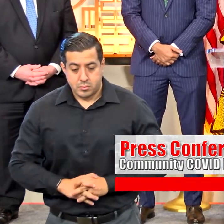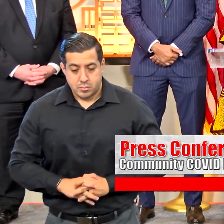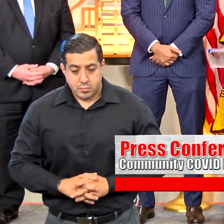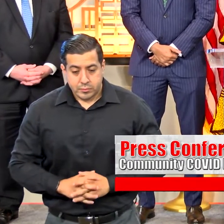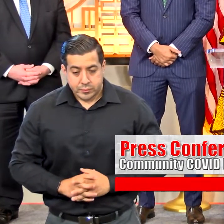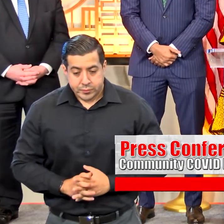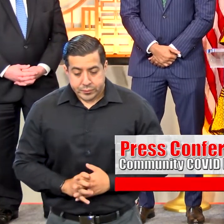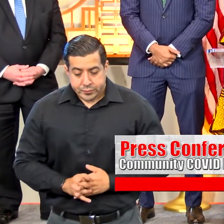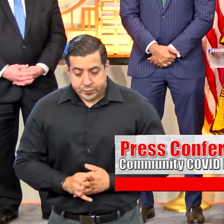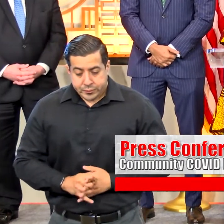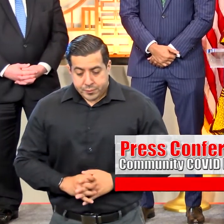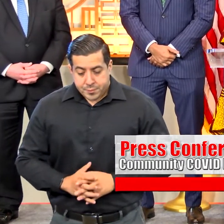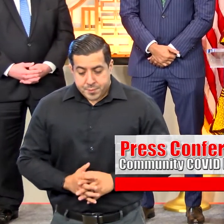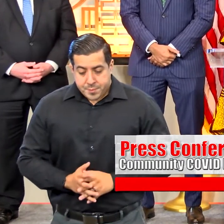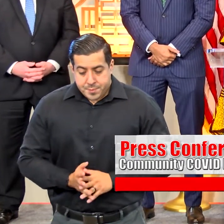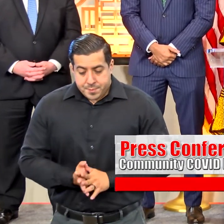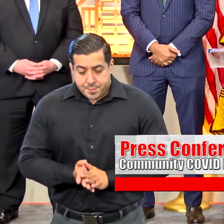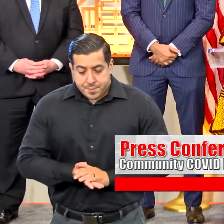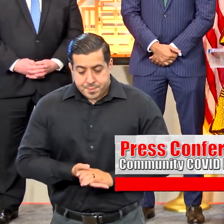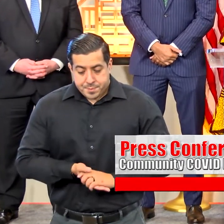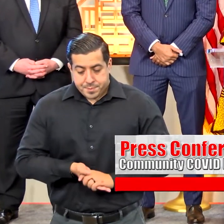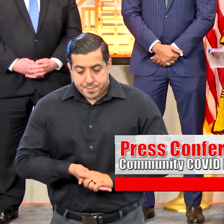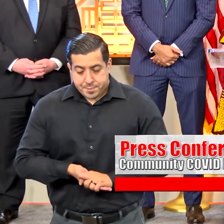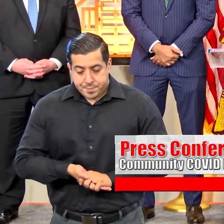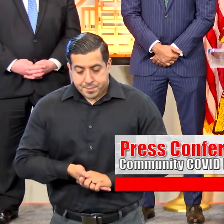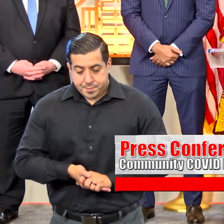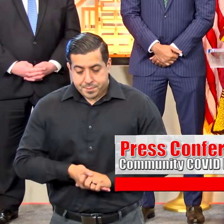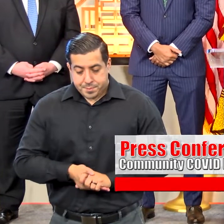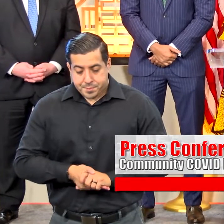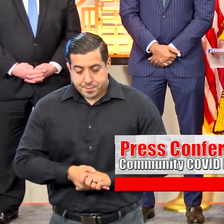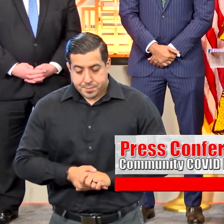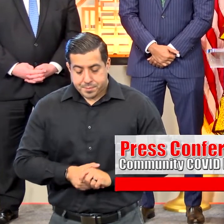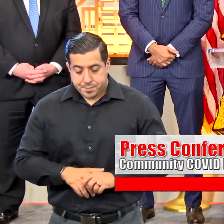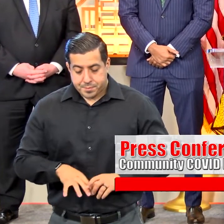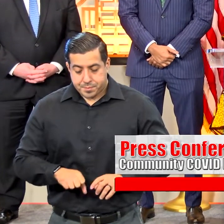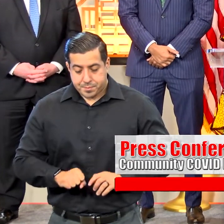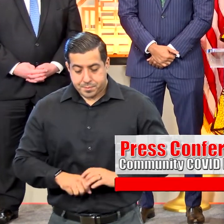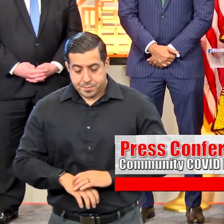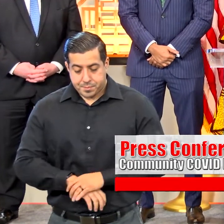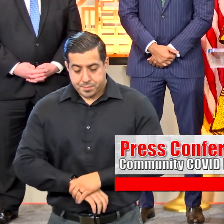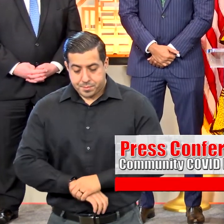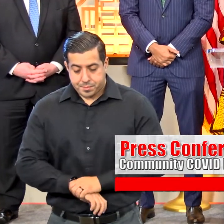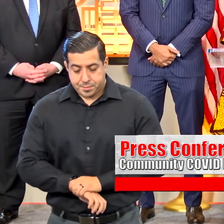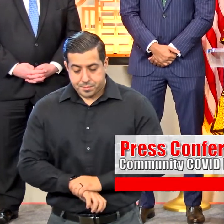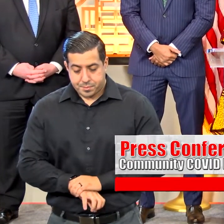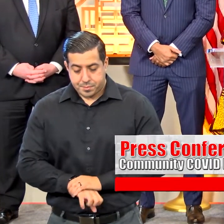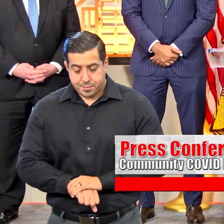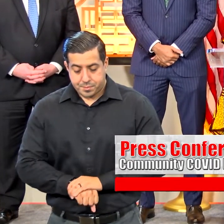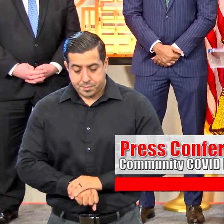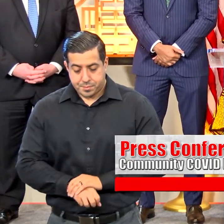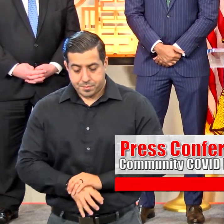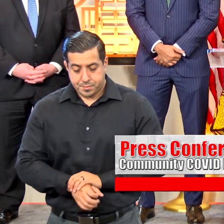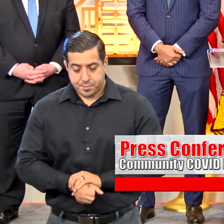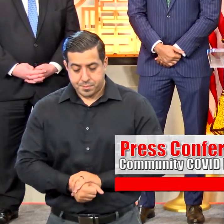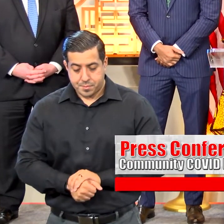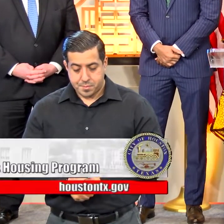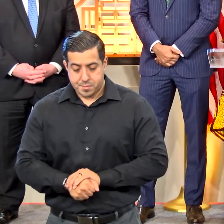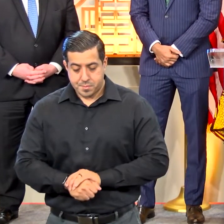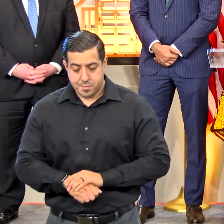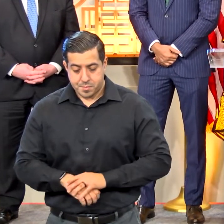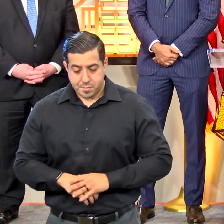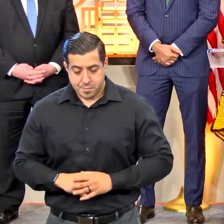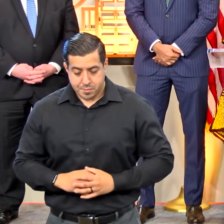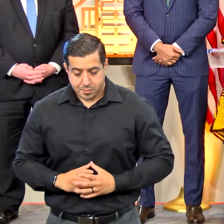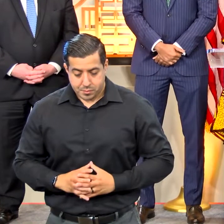agosto del 2021 expandimos la vivienda de apoyo permanente y este año, hace unas semanas a finales del año pasado, financiamos